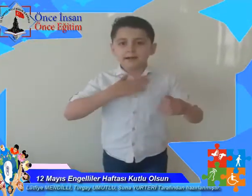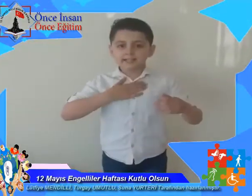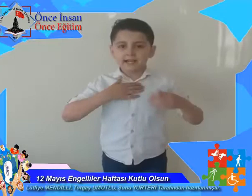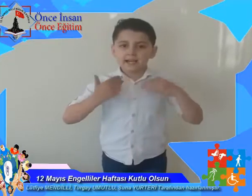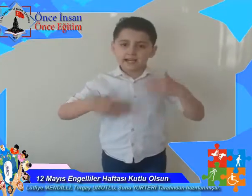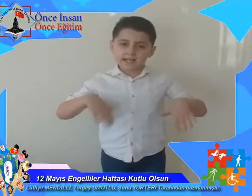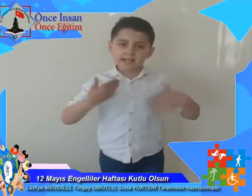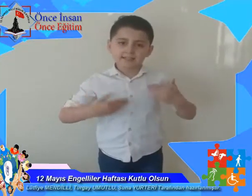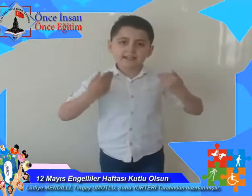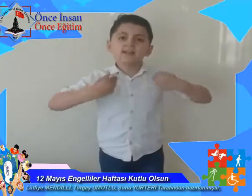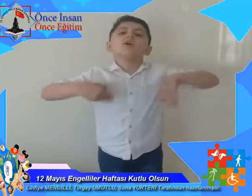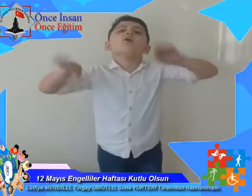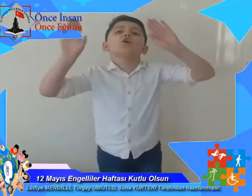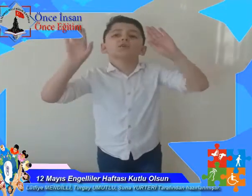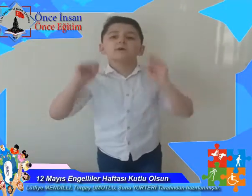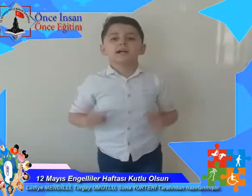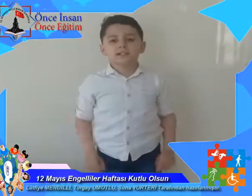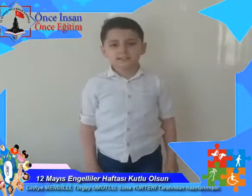Bana engel olma.